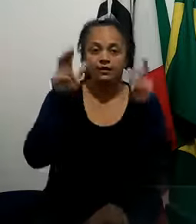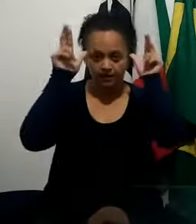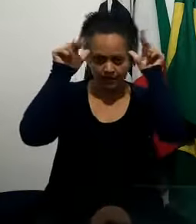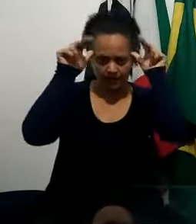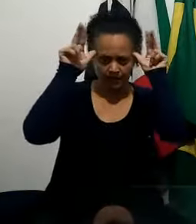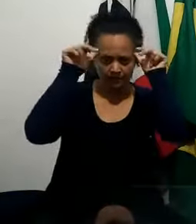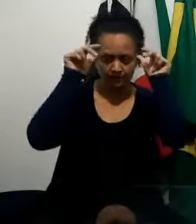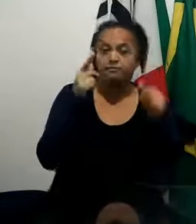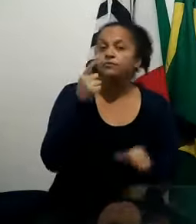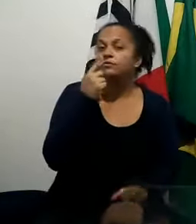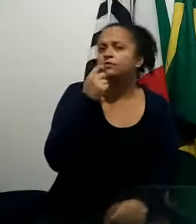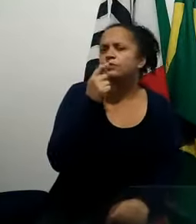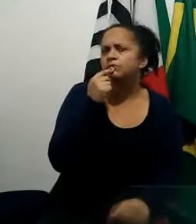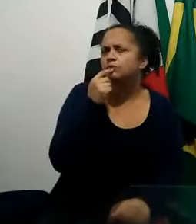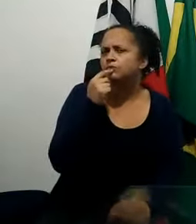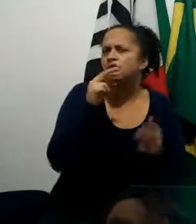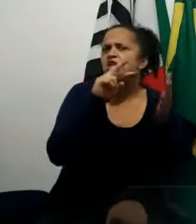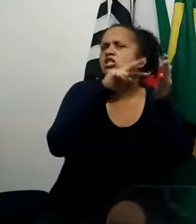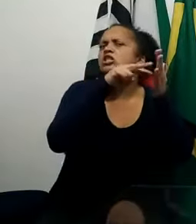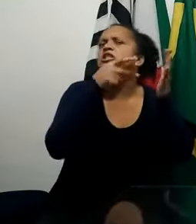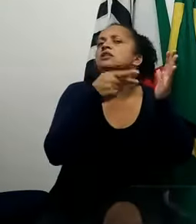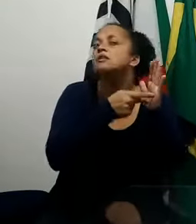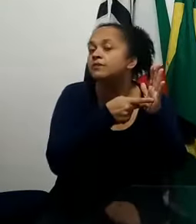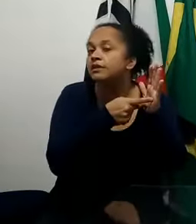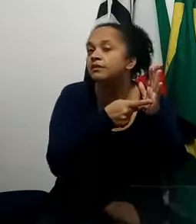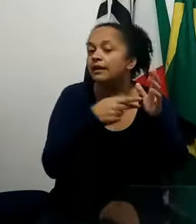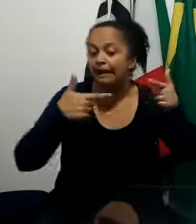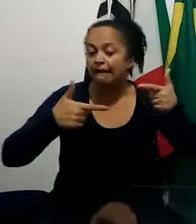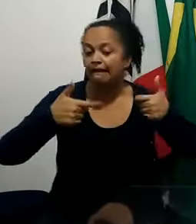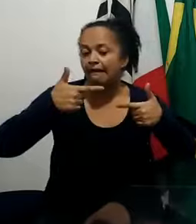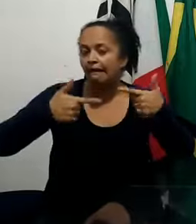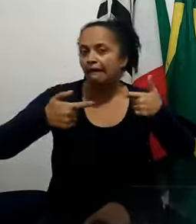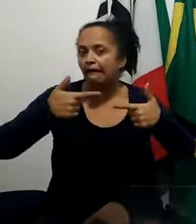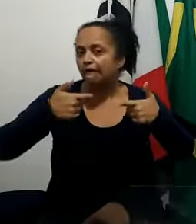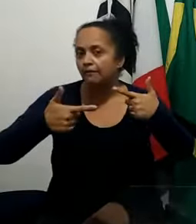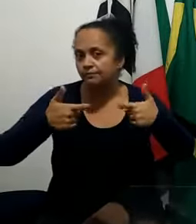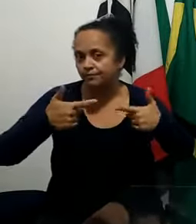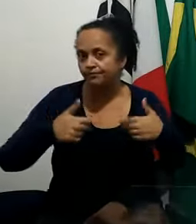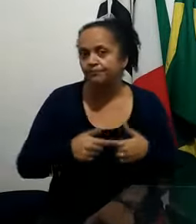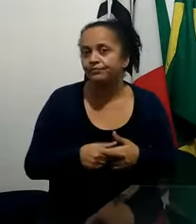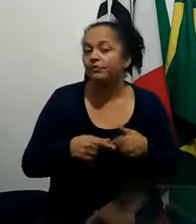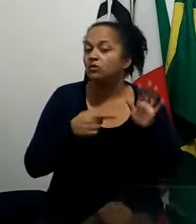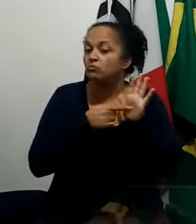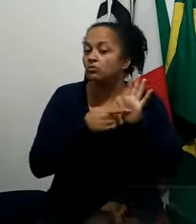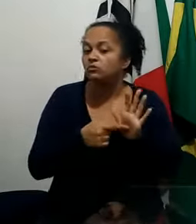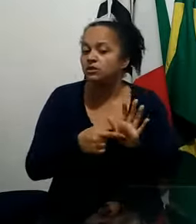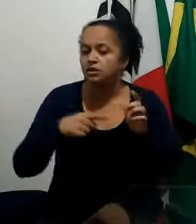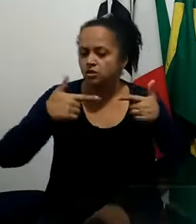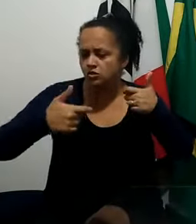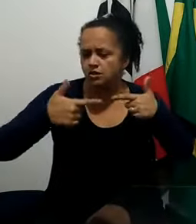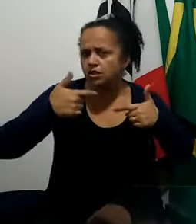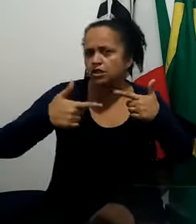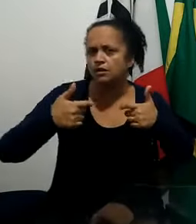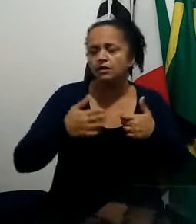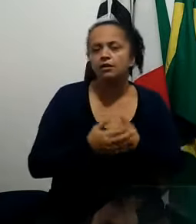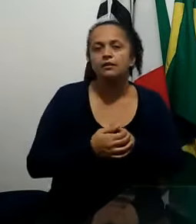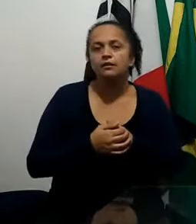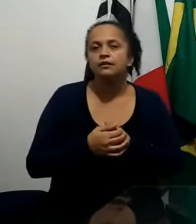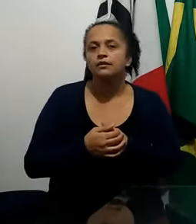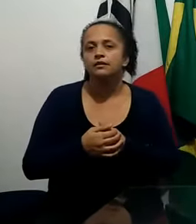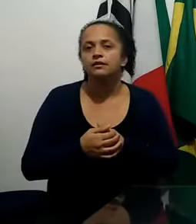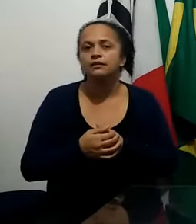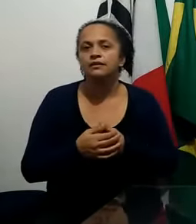o cavalo vermelho? É a guerra, né? É um juízo da guerra, entendeu? Que vai